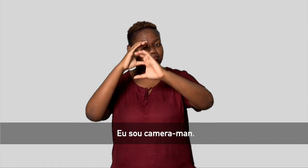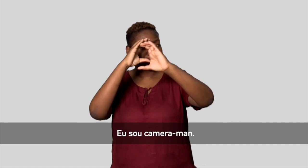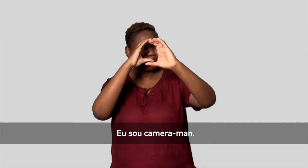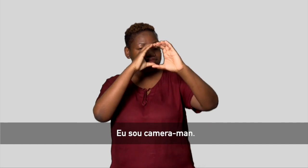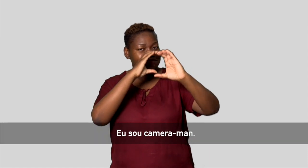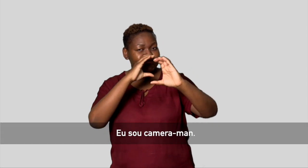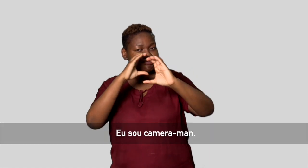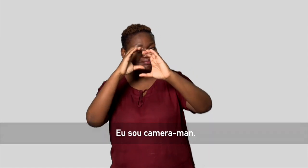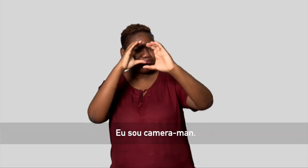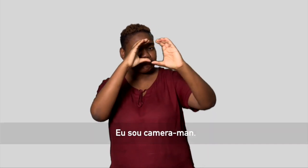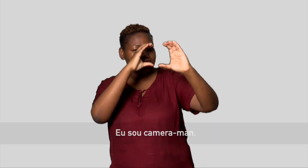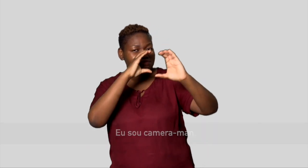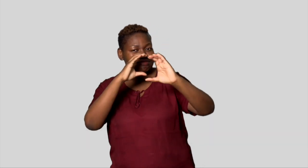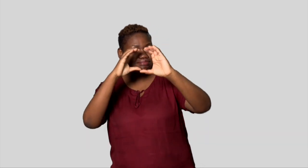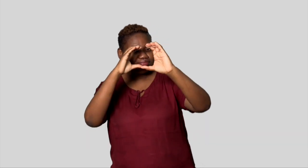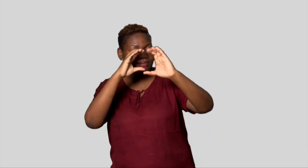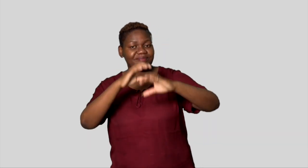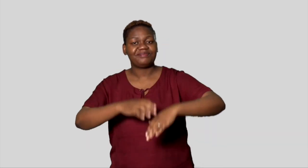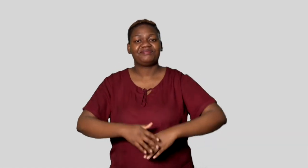Eu sou cameraman.